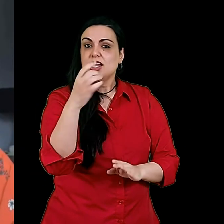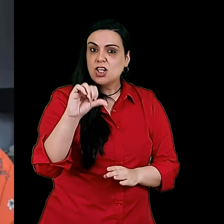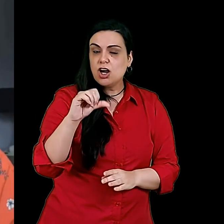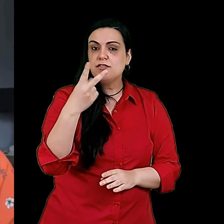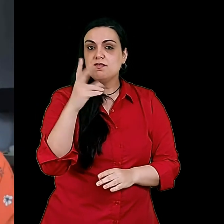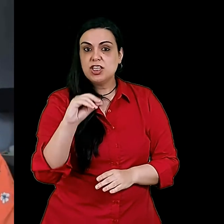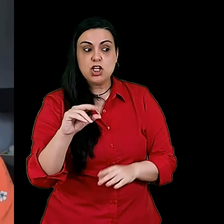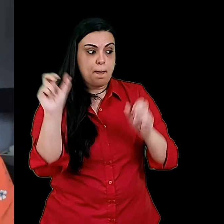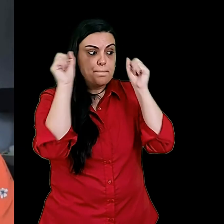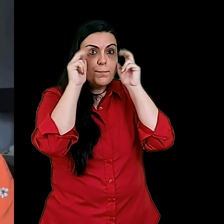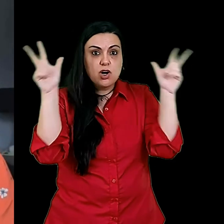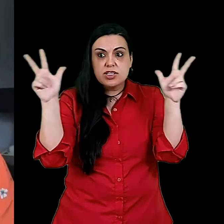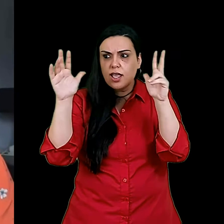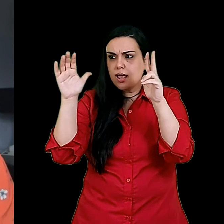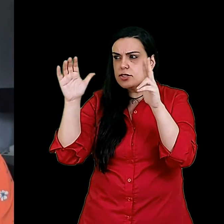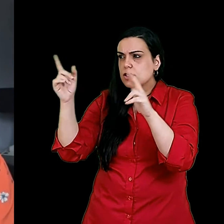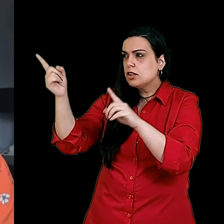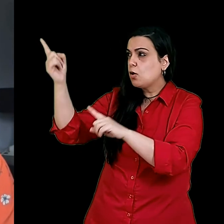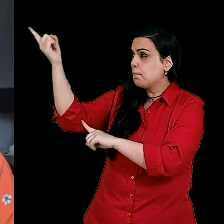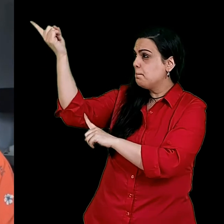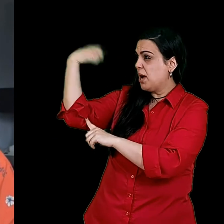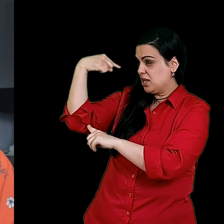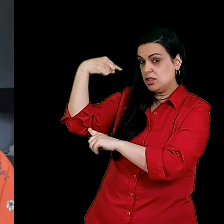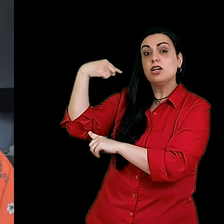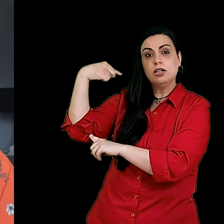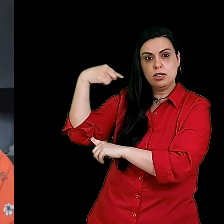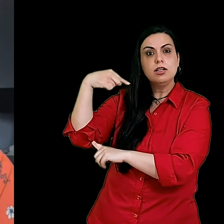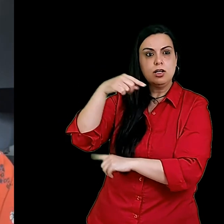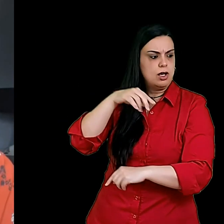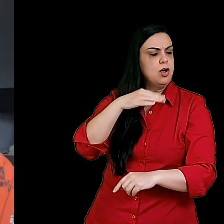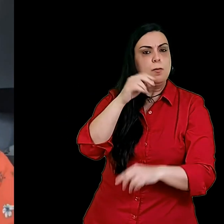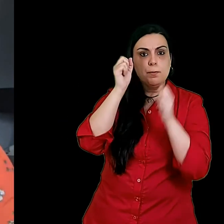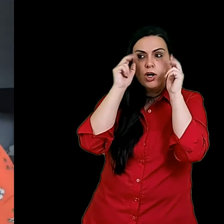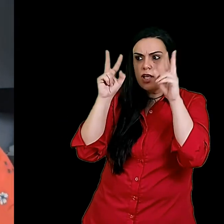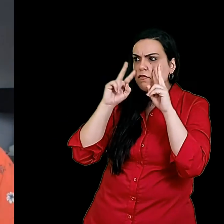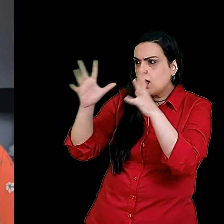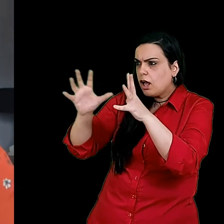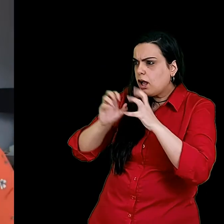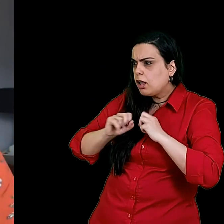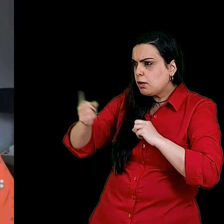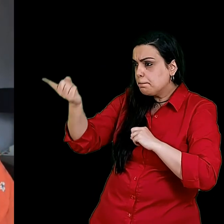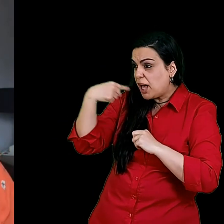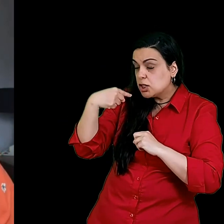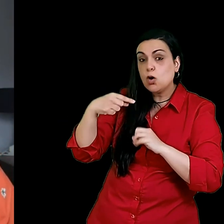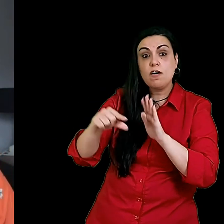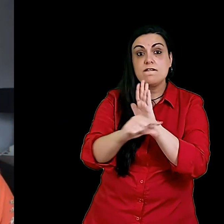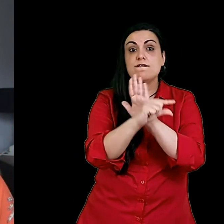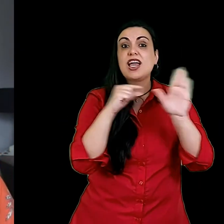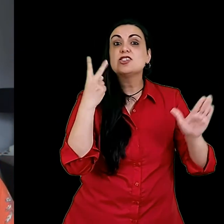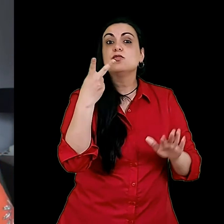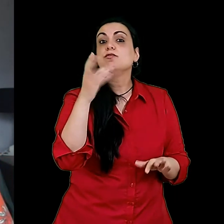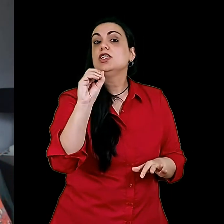Êxodo 19, 20. Depois que Moisés ouviu o comando do Senhor,